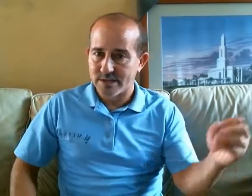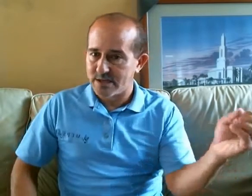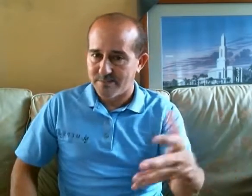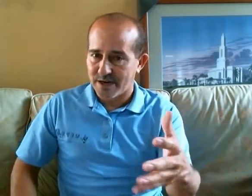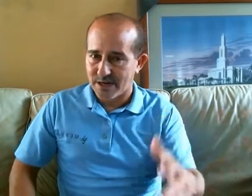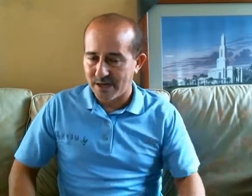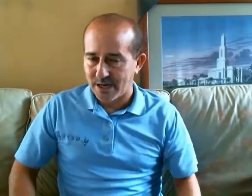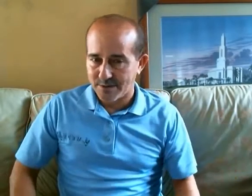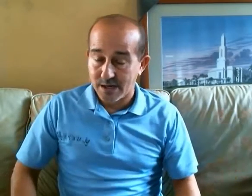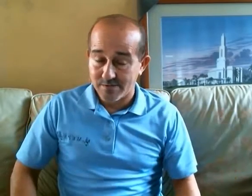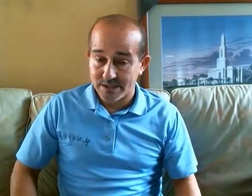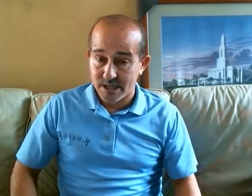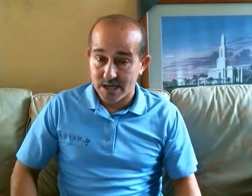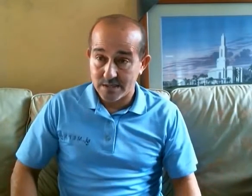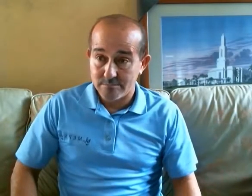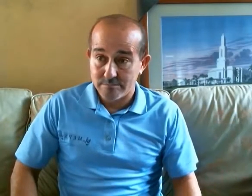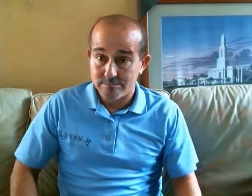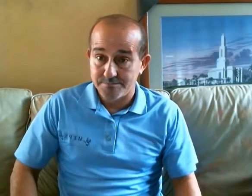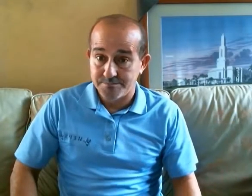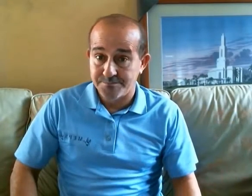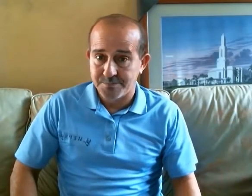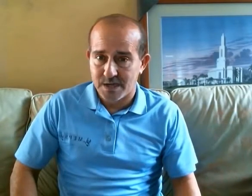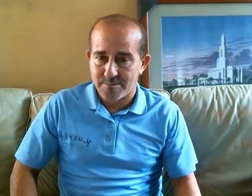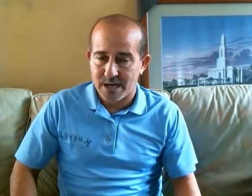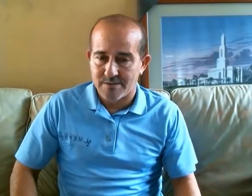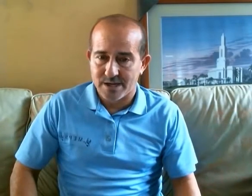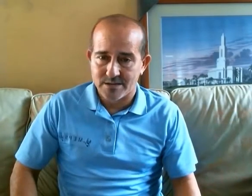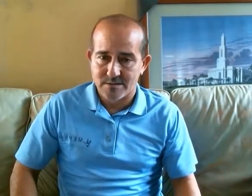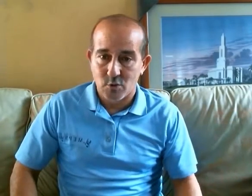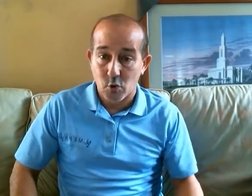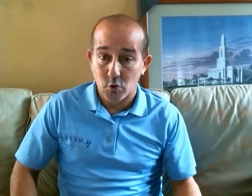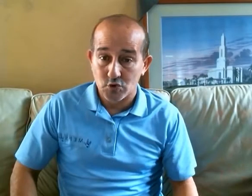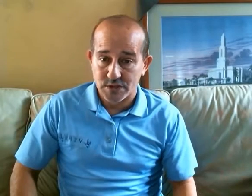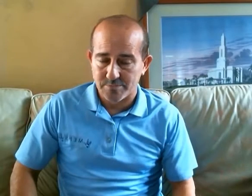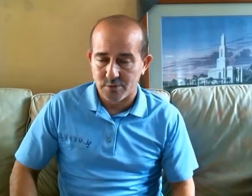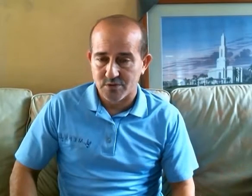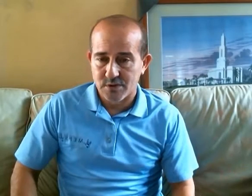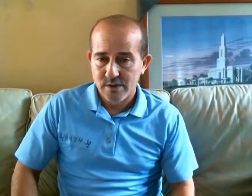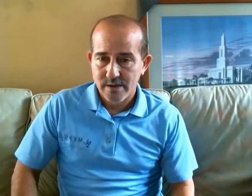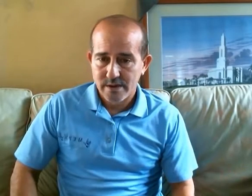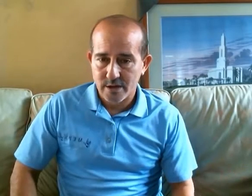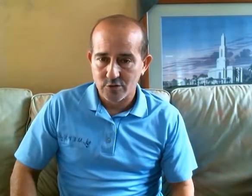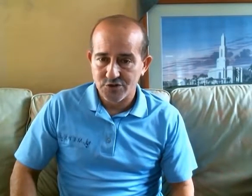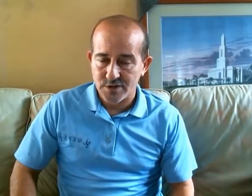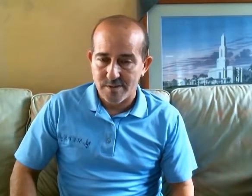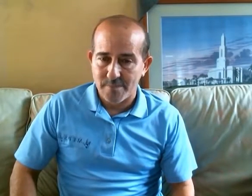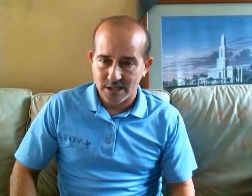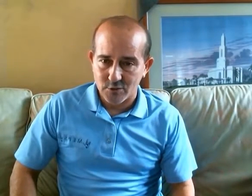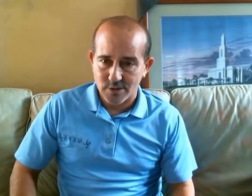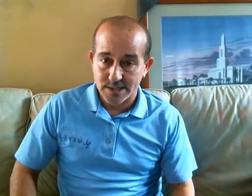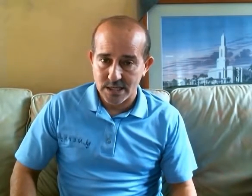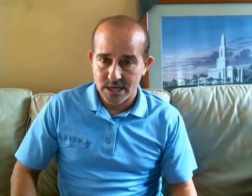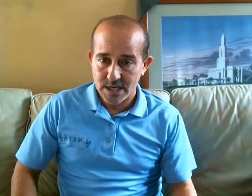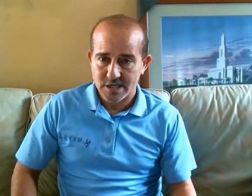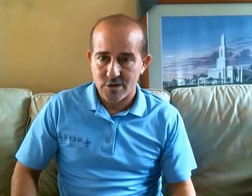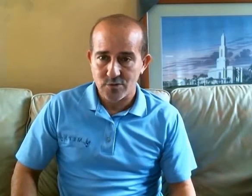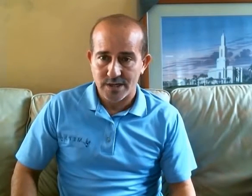seña para la palabra. A veces hay palabras o conceptos que conllevan más de una seña y esta es una de